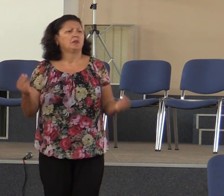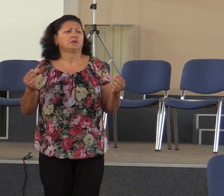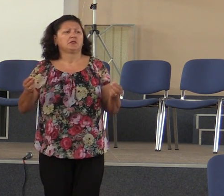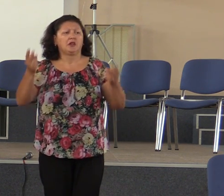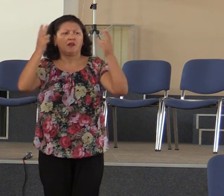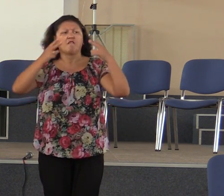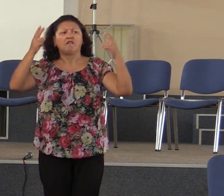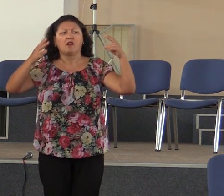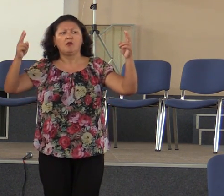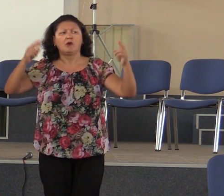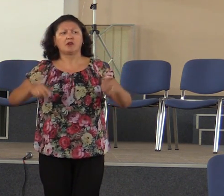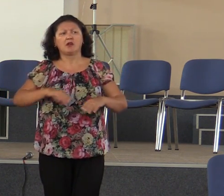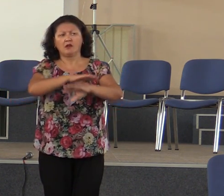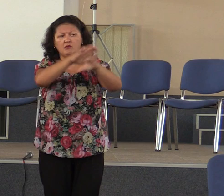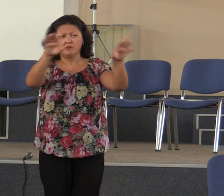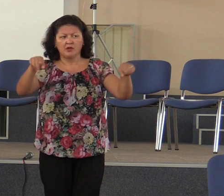aceasta?